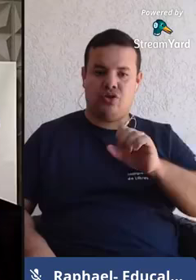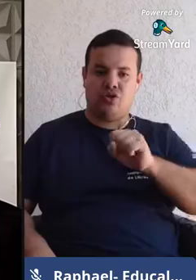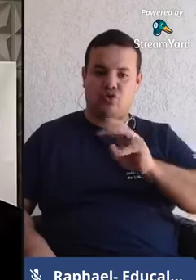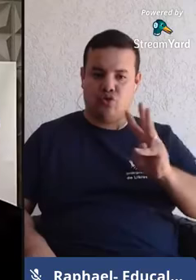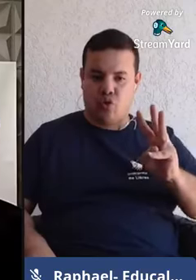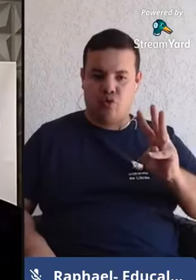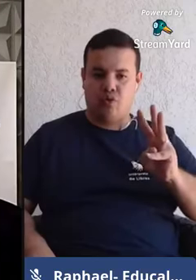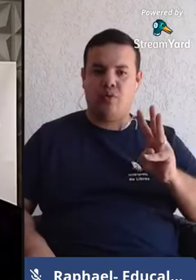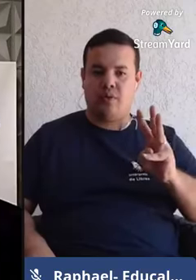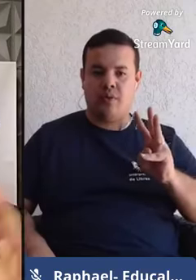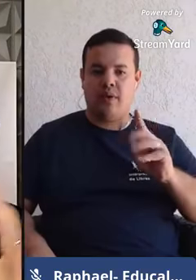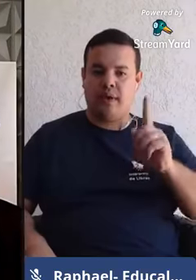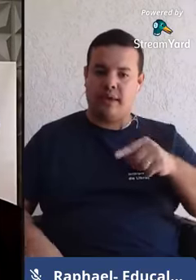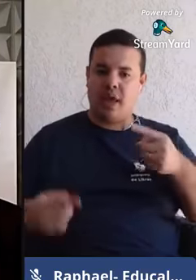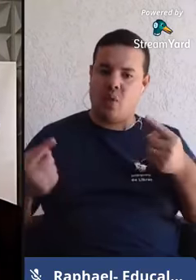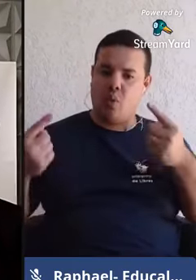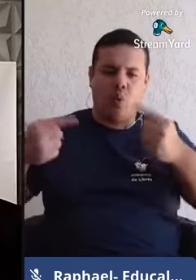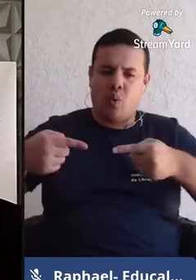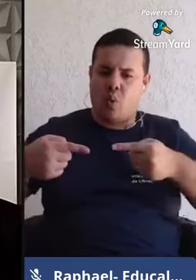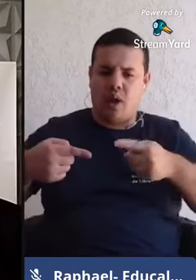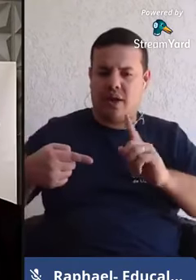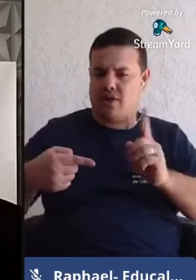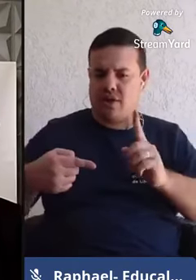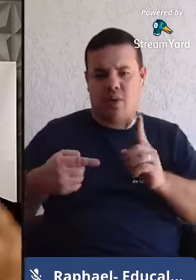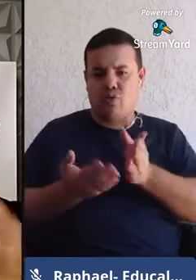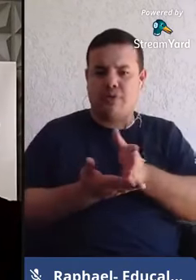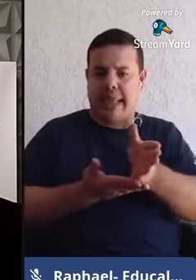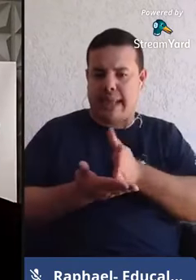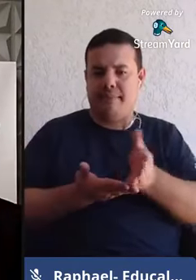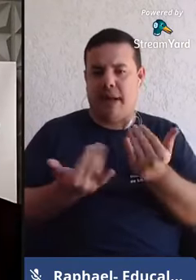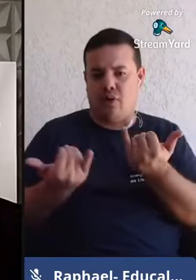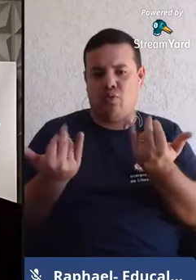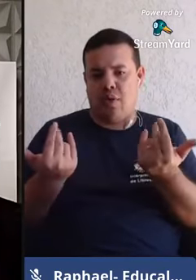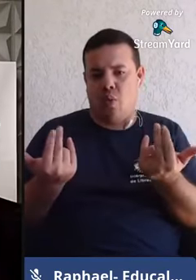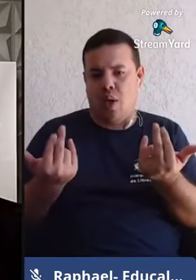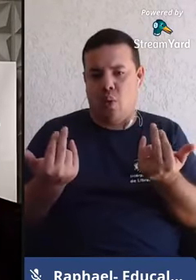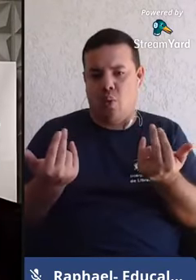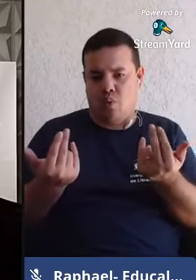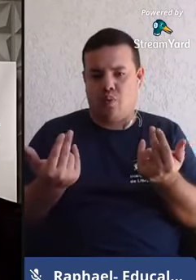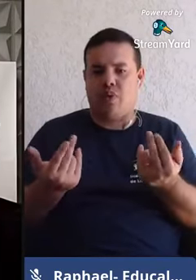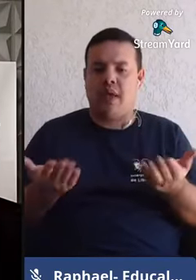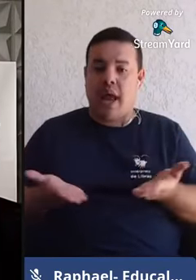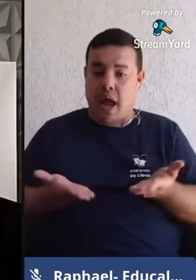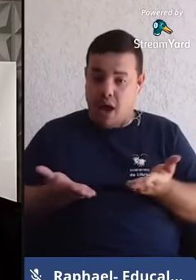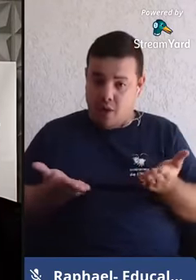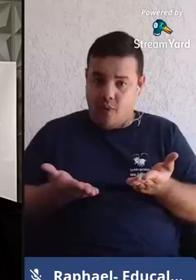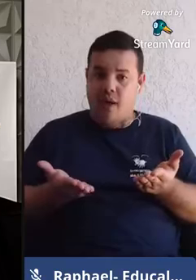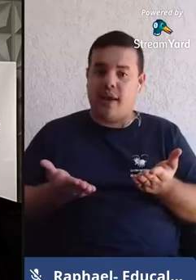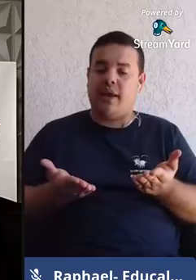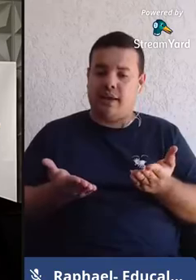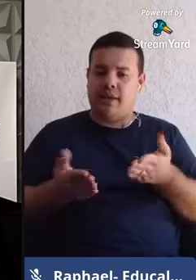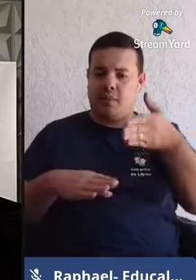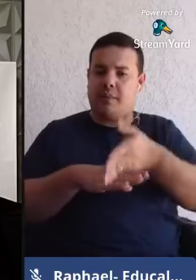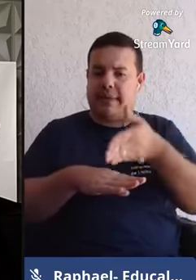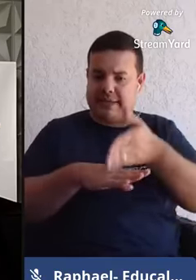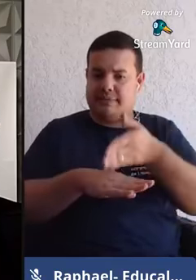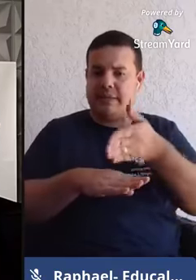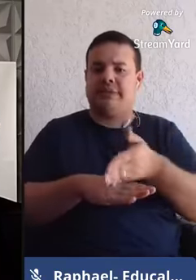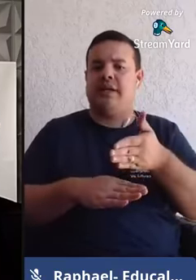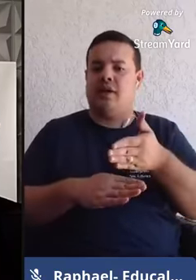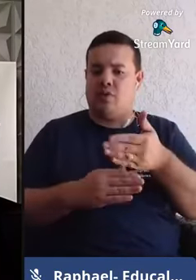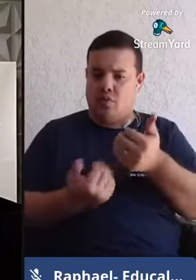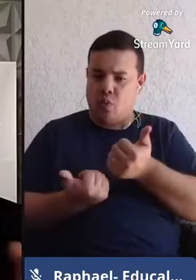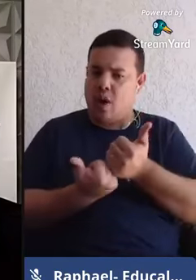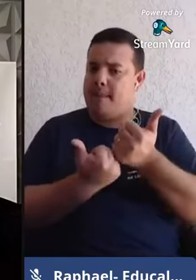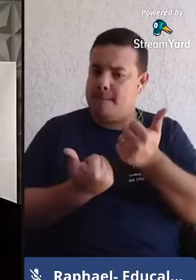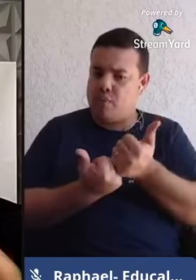da Reatec. E aí a feira vem crescendo, graças a Deus, e agora, graças aí também à grande participação e ao apoio aí da Secretaria, esse